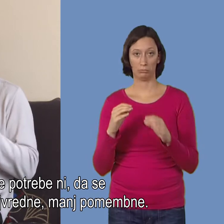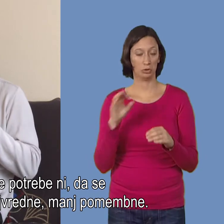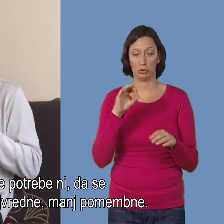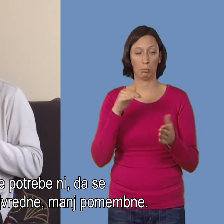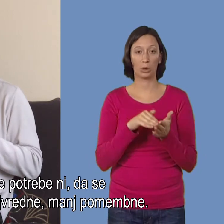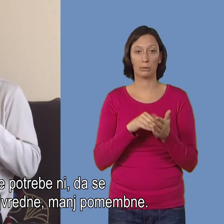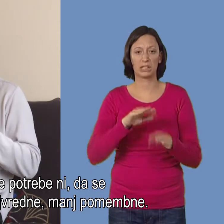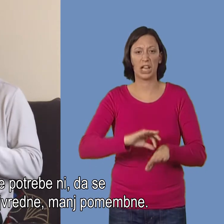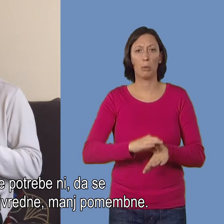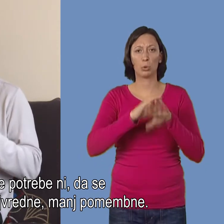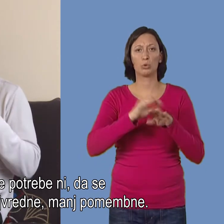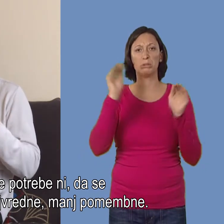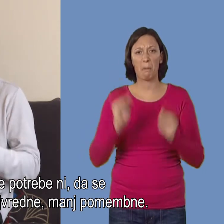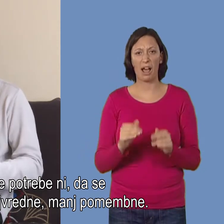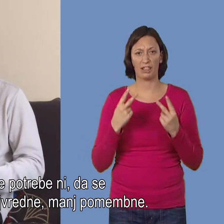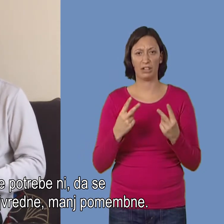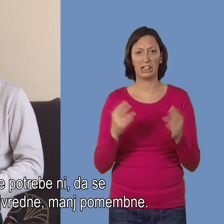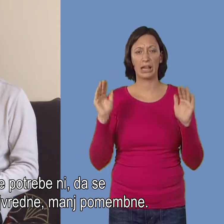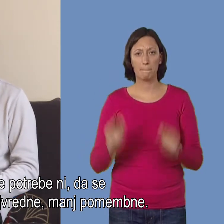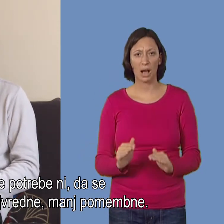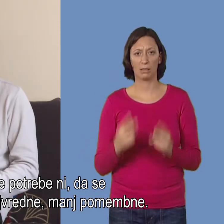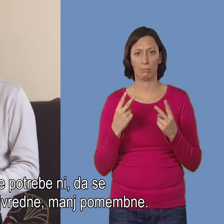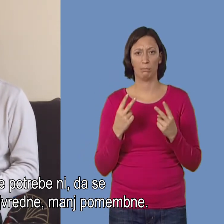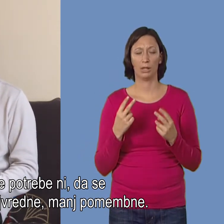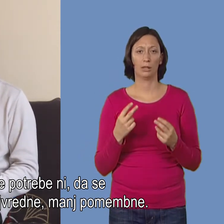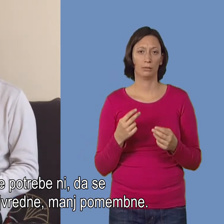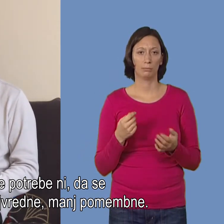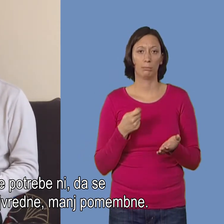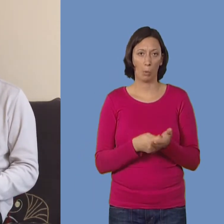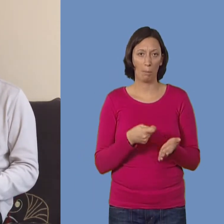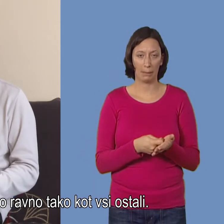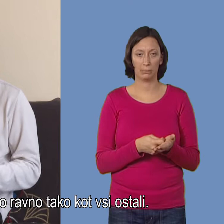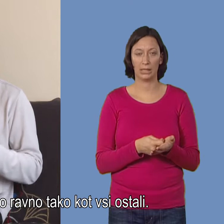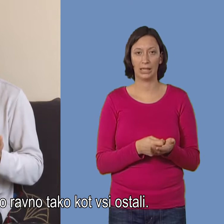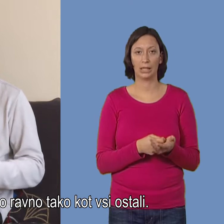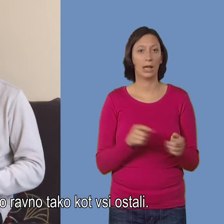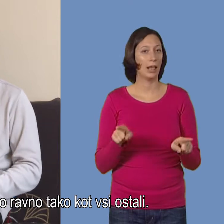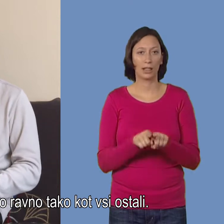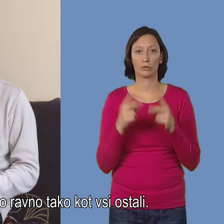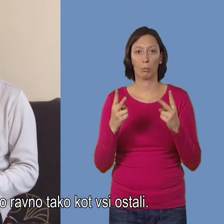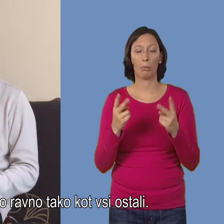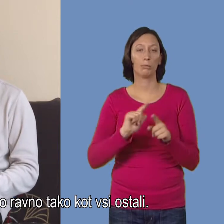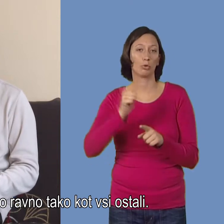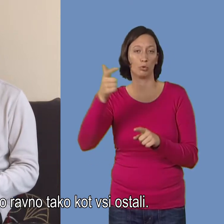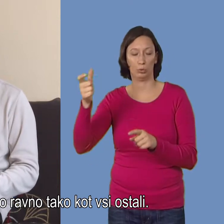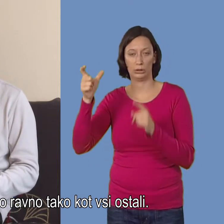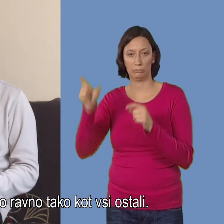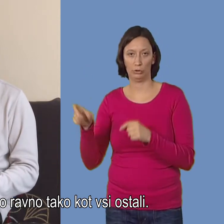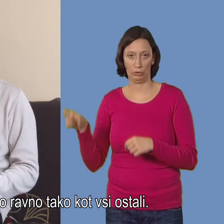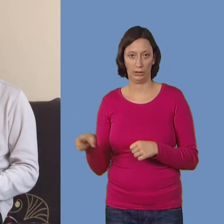se počutimo, ne vem, manj vredne, manj pomembne. Smo ravno tako pomembni kot vsi ostali